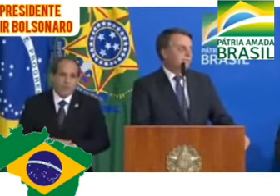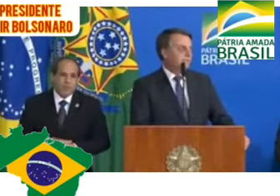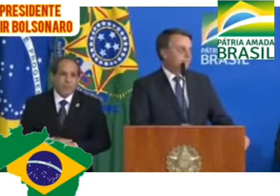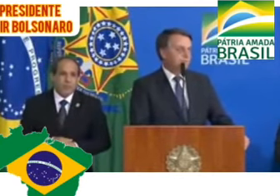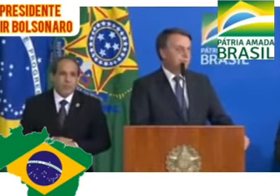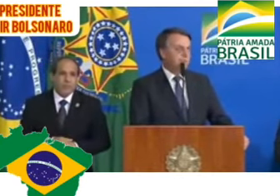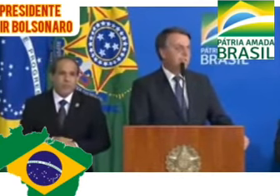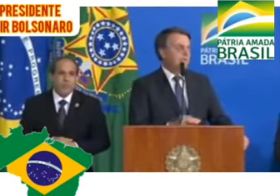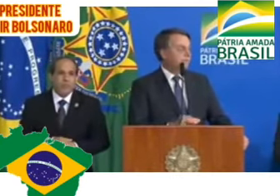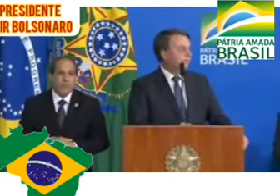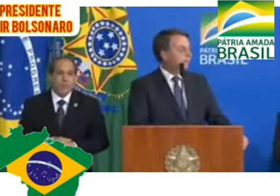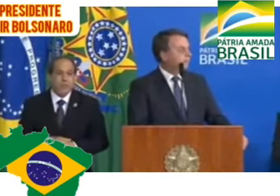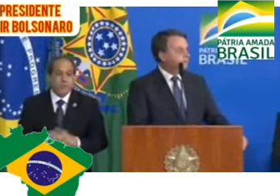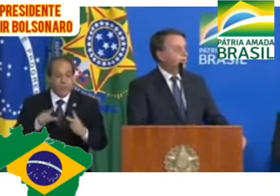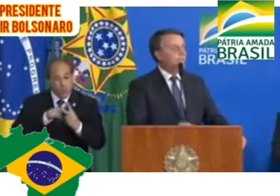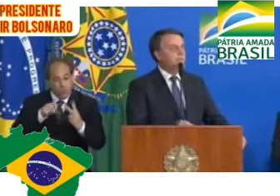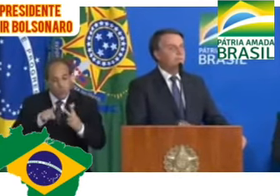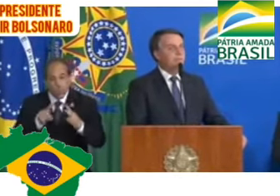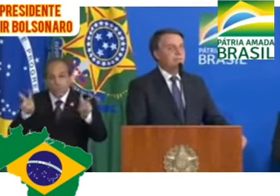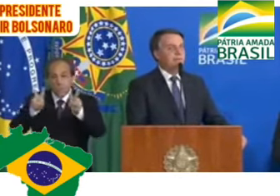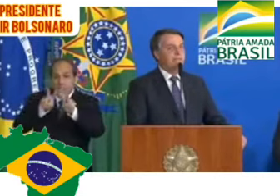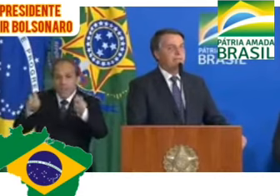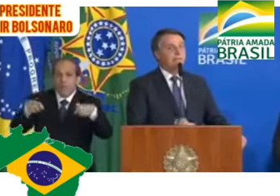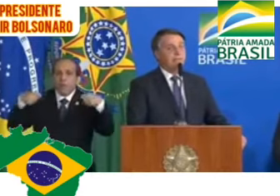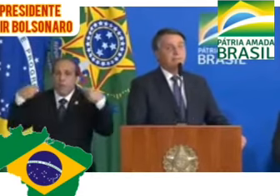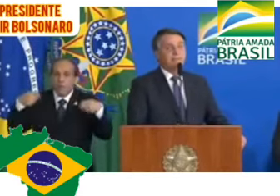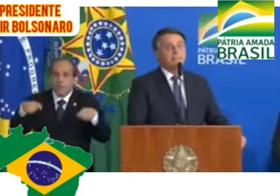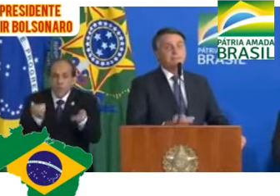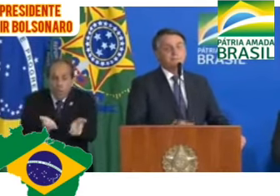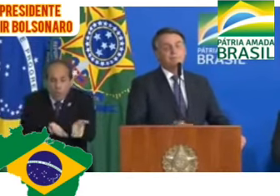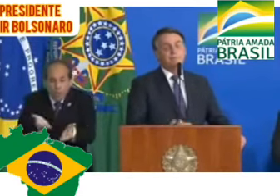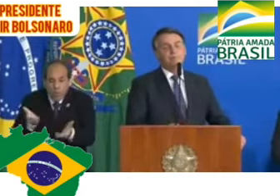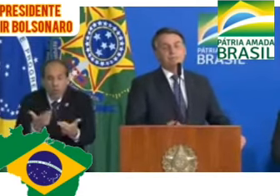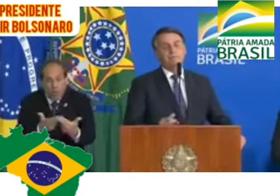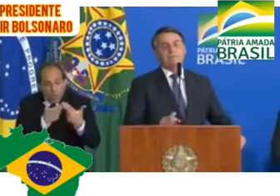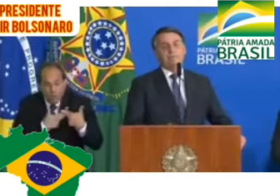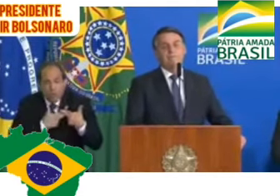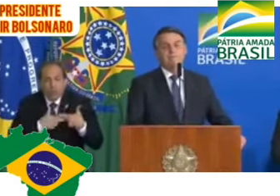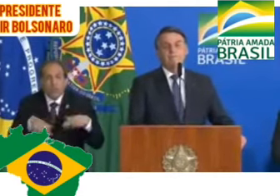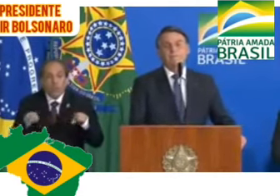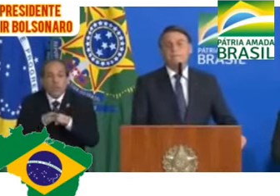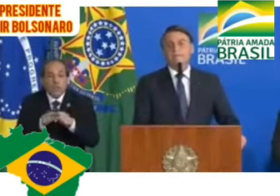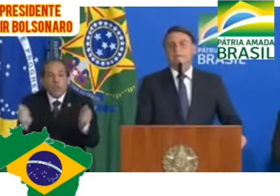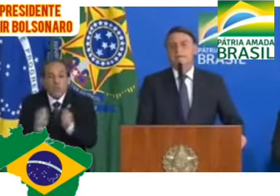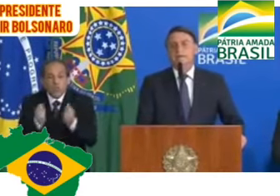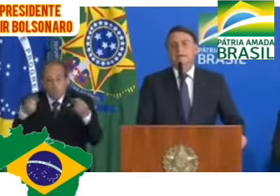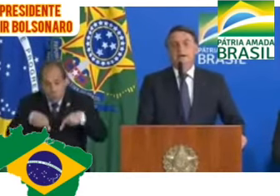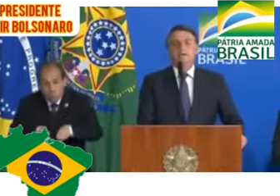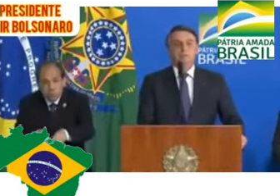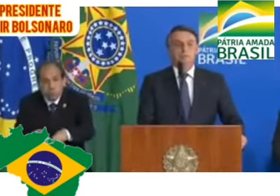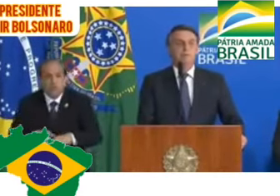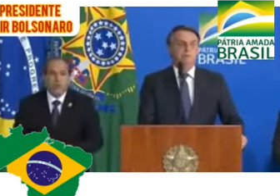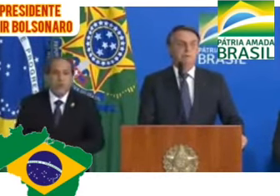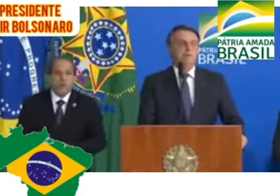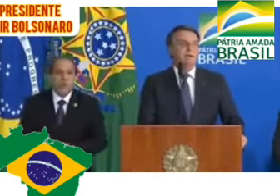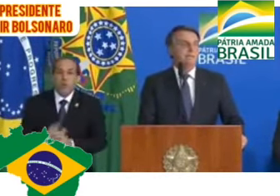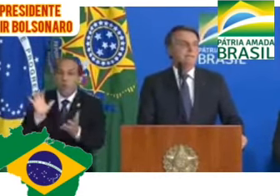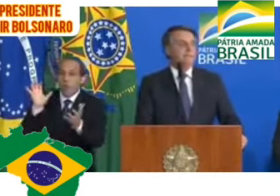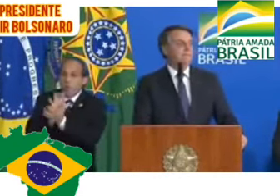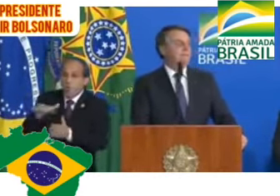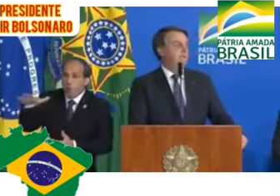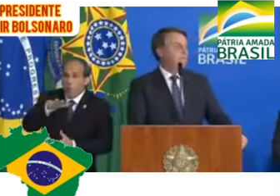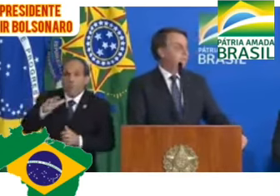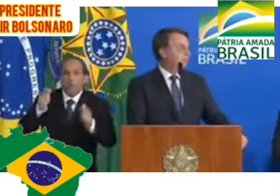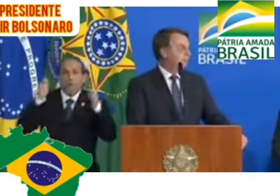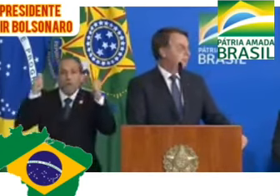São dois assuntos que devemos tratar com responsabilidade, mas simultaneamente. A turma do Fica em